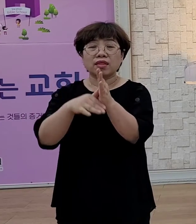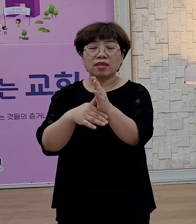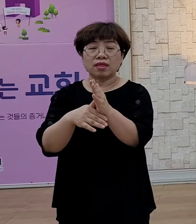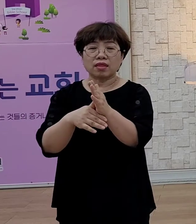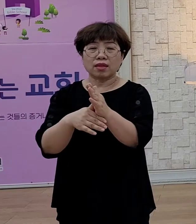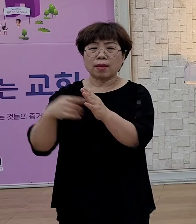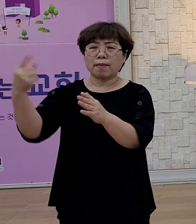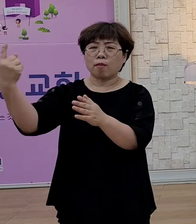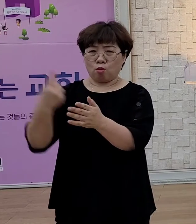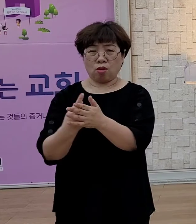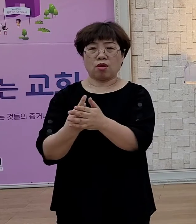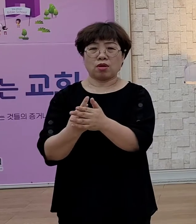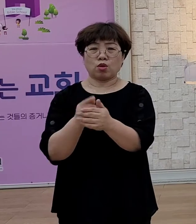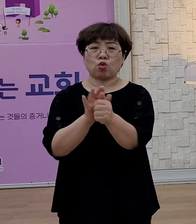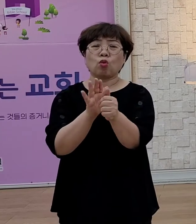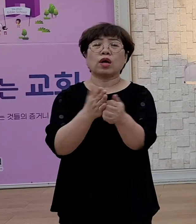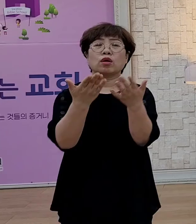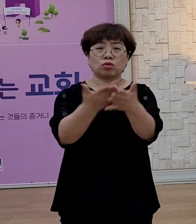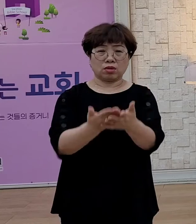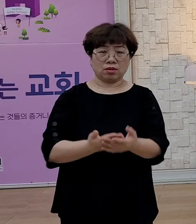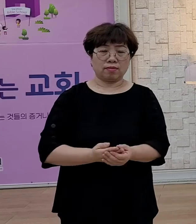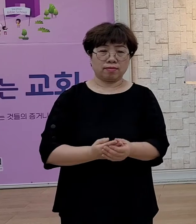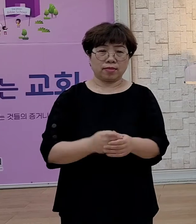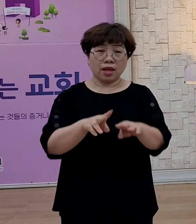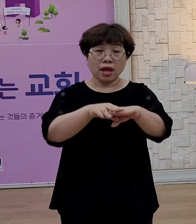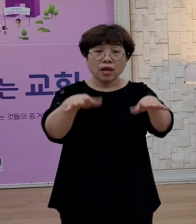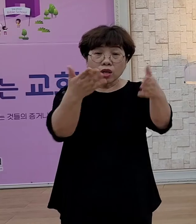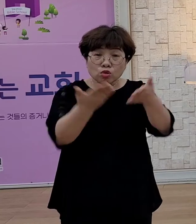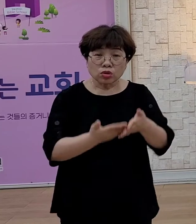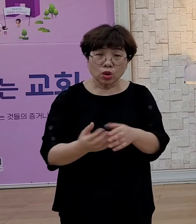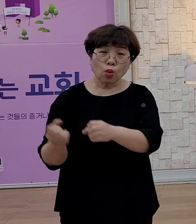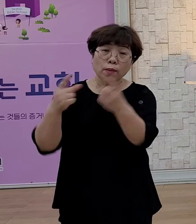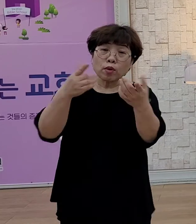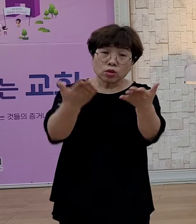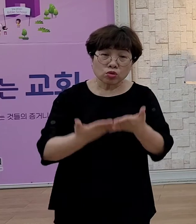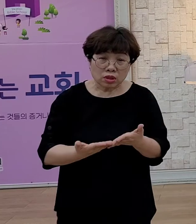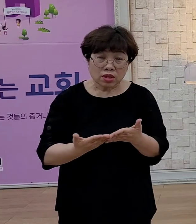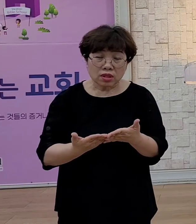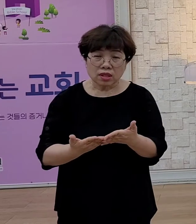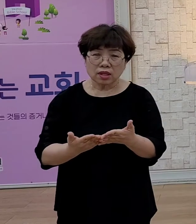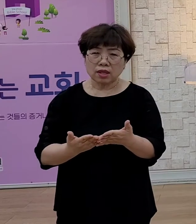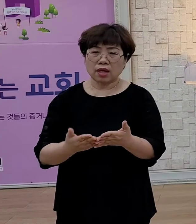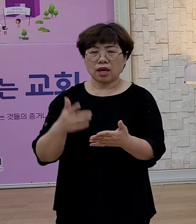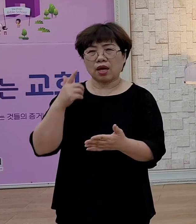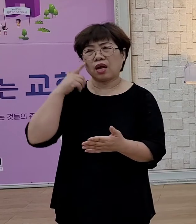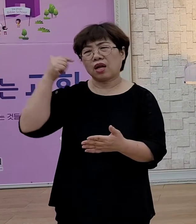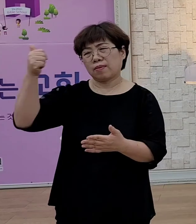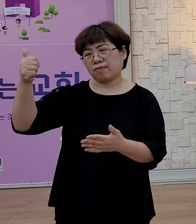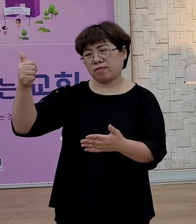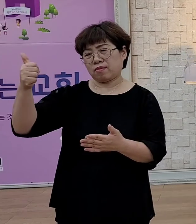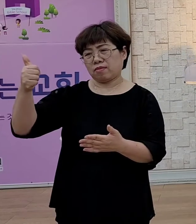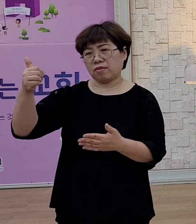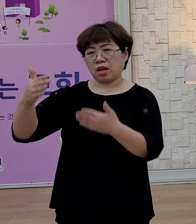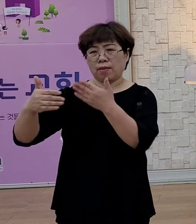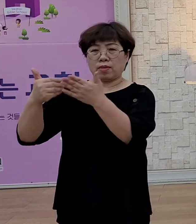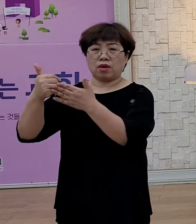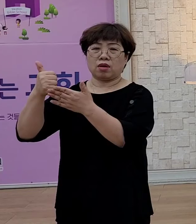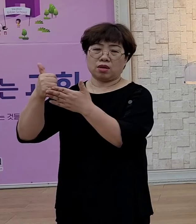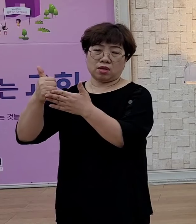반드시 임하여 주신다. 만져주신다. 회복해 하신다. 이게 우리 아버지시다. 여러분 이것만